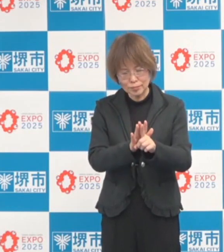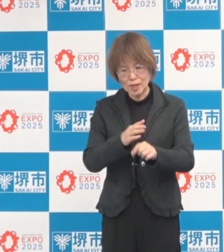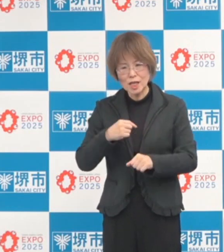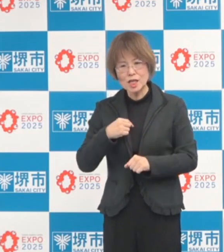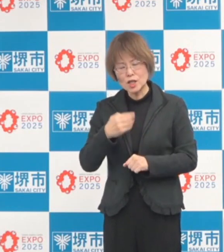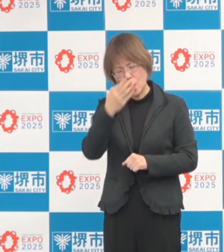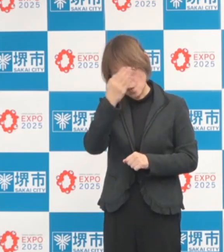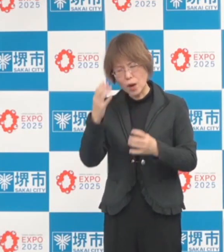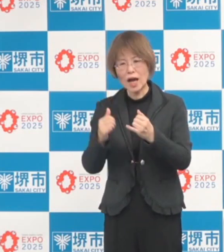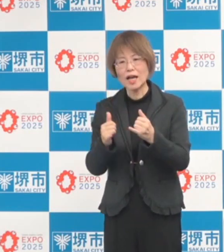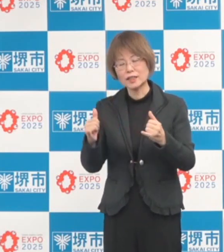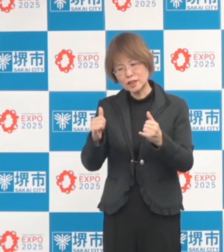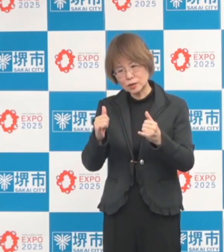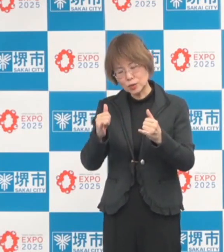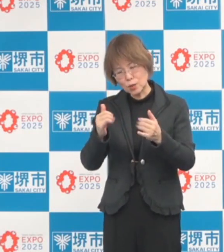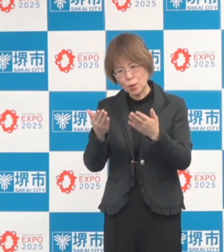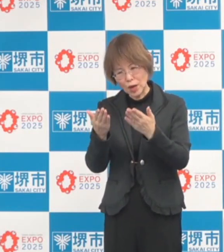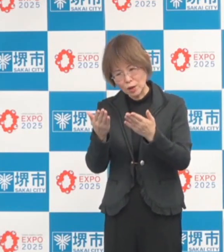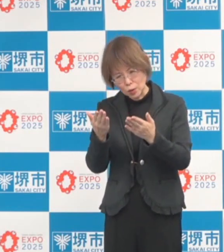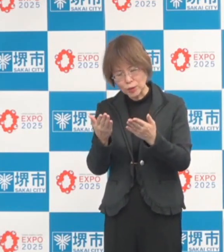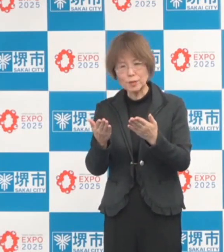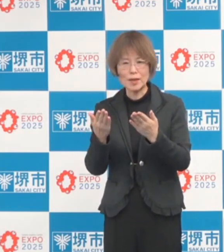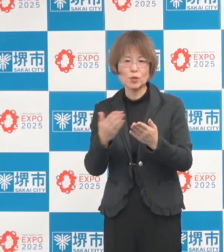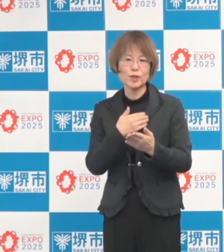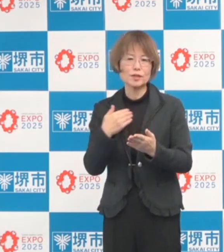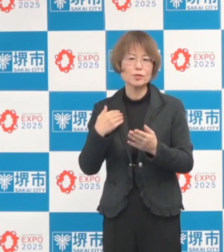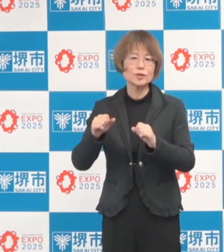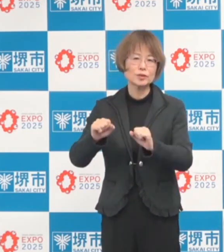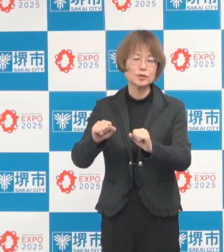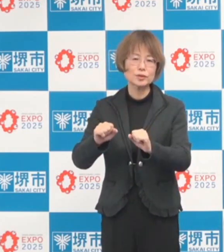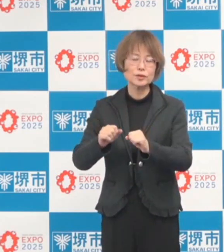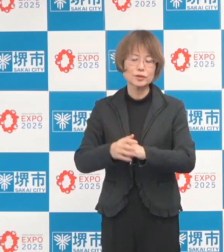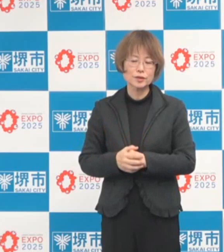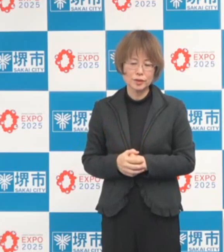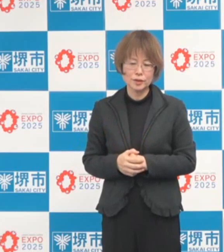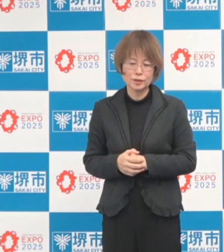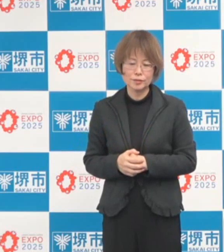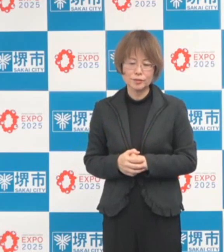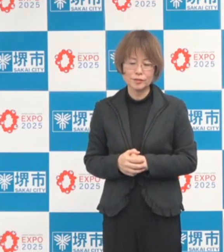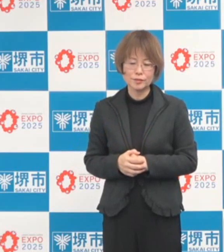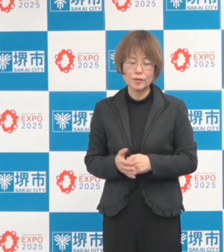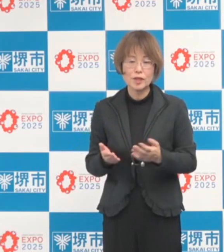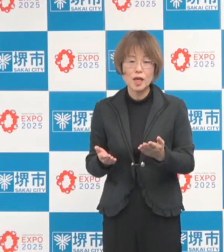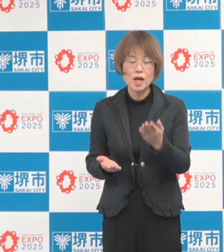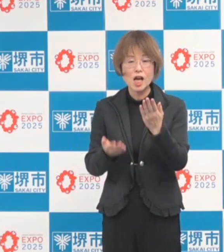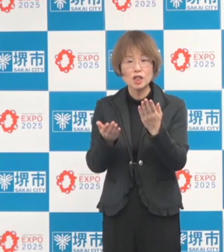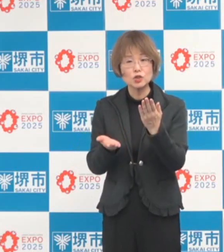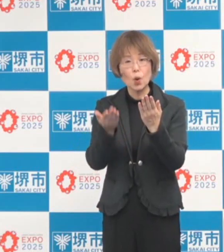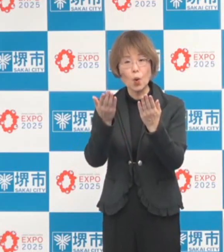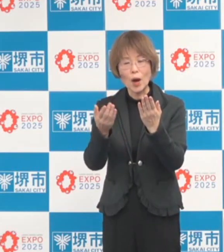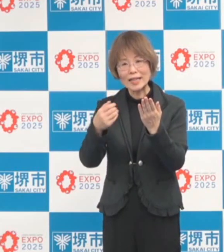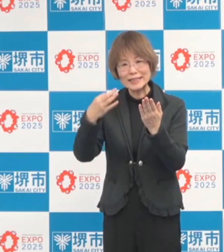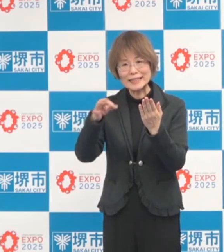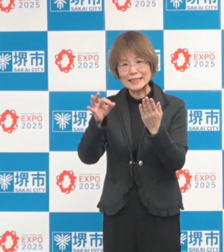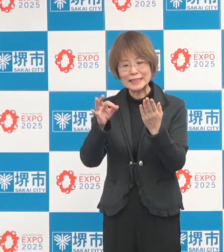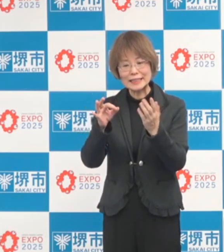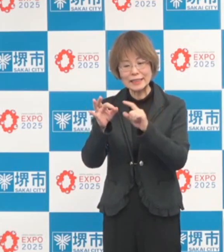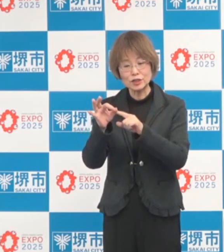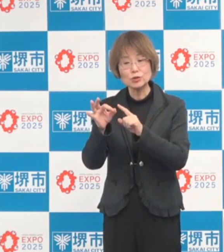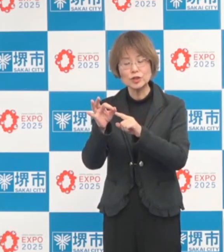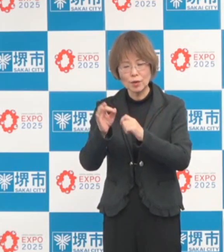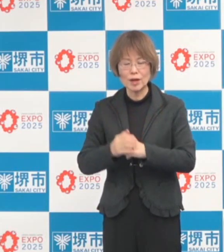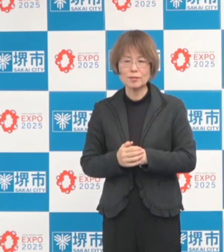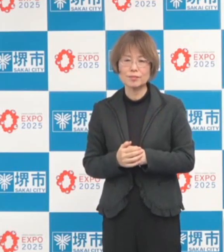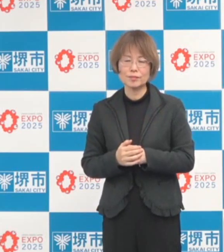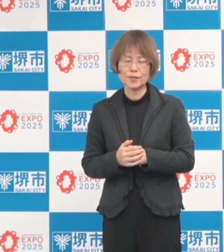や学びを応援をします。そして奨学金に関しましては、経済的な理